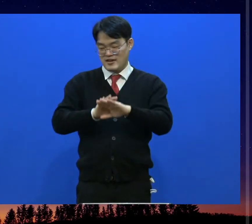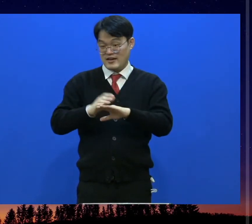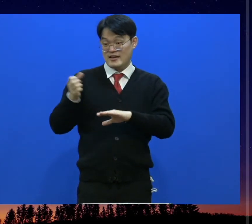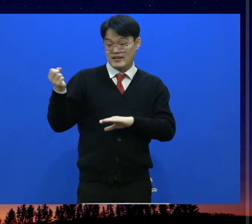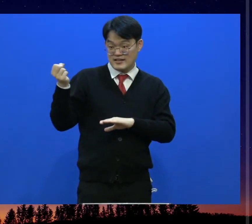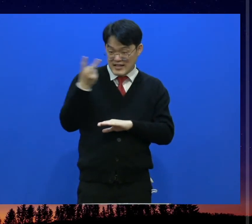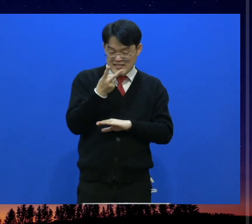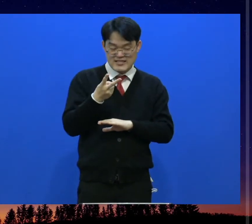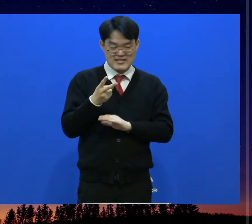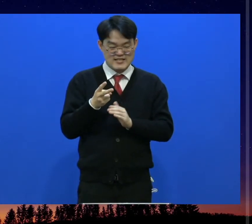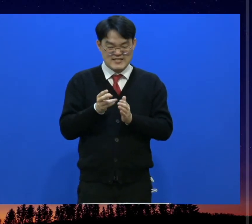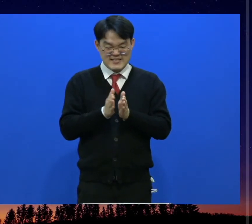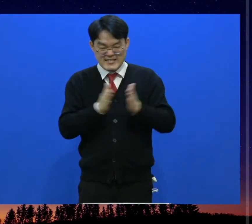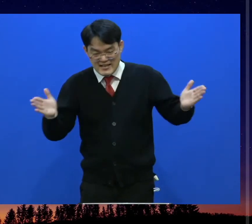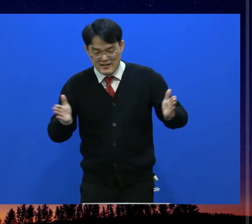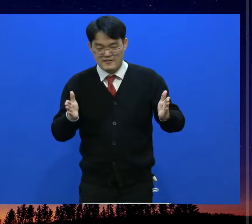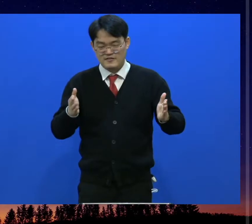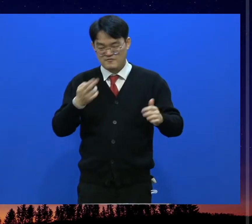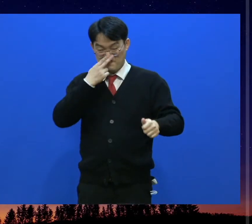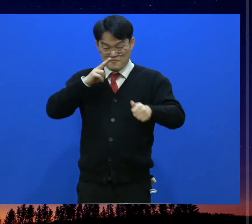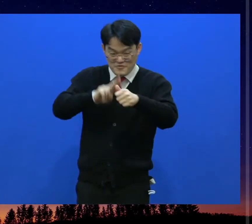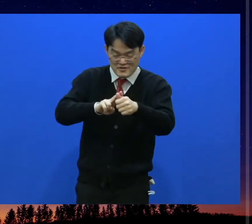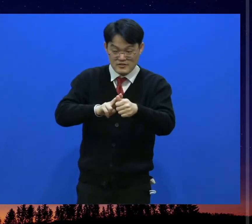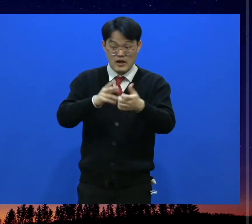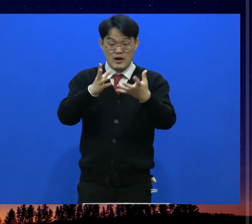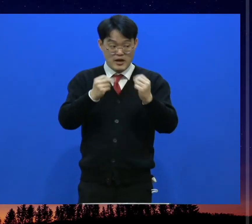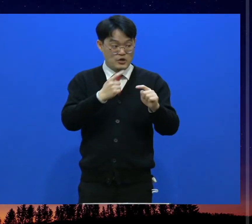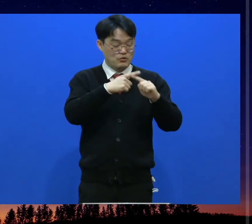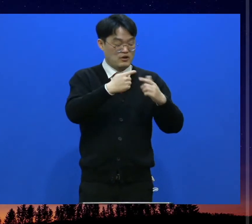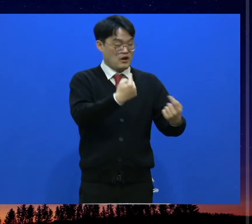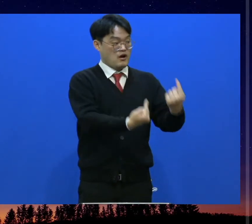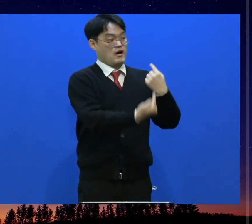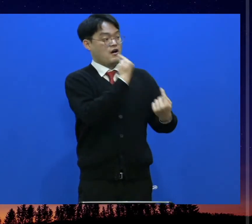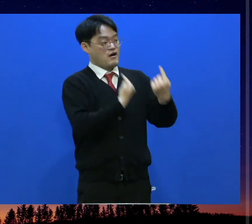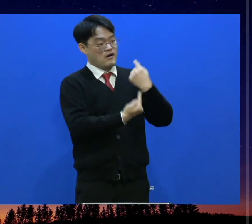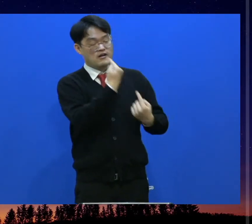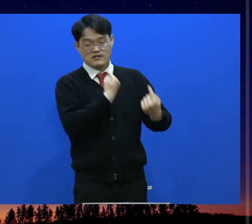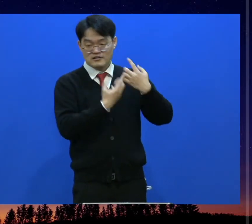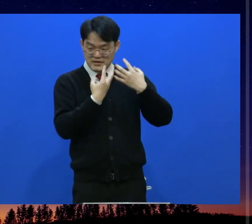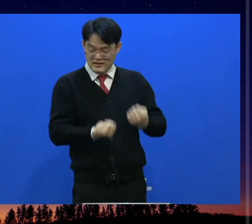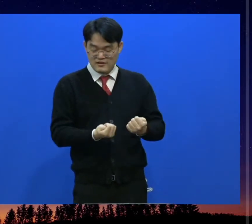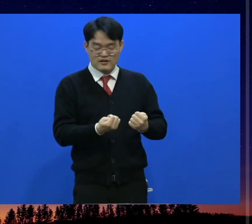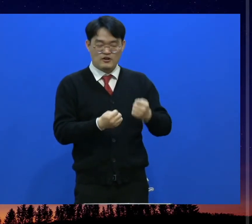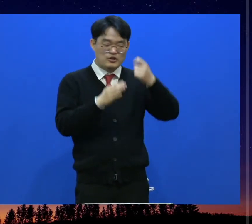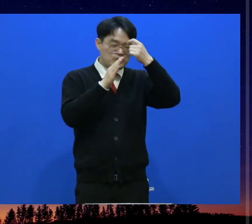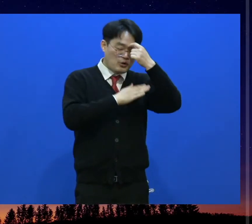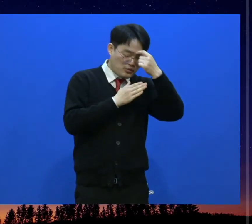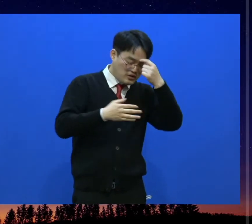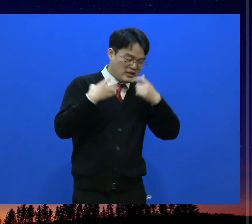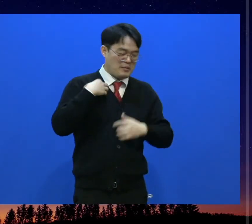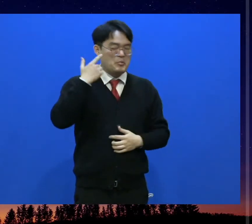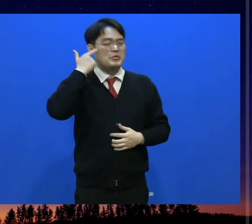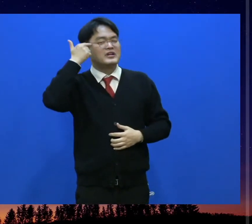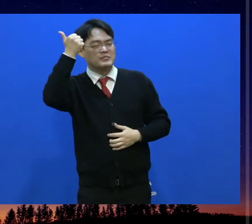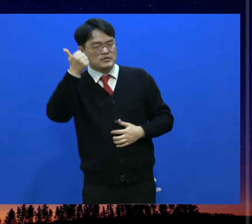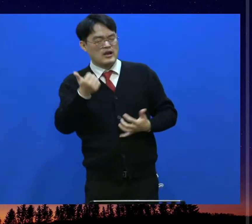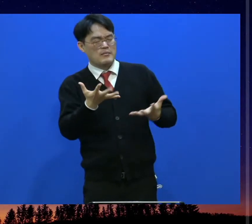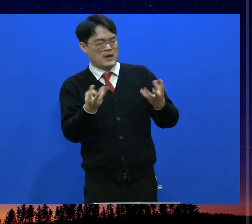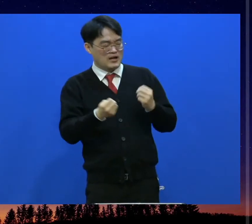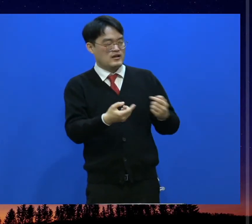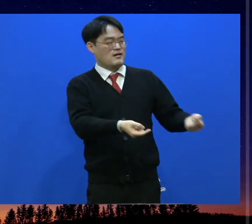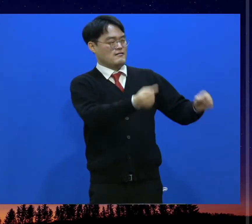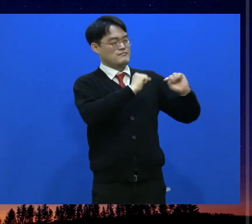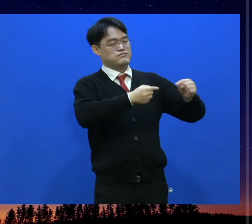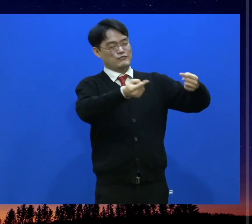벌써 신청을 했습니다. 담임 목사님들, 교육자들, 성도들이 뭐 이렇게 막 수십 명씩 이렇게 오는